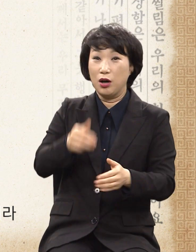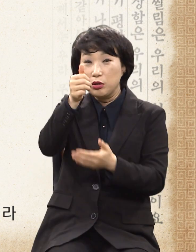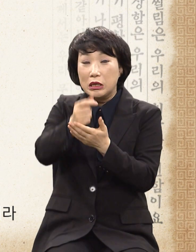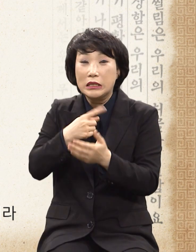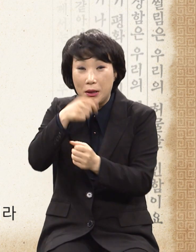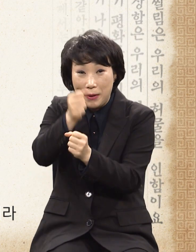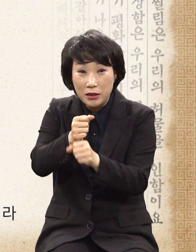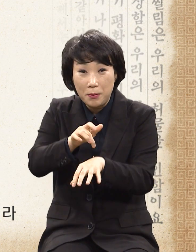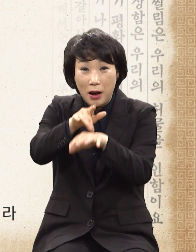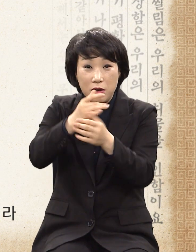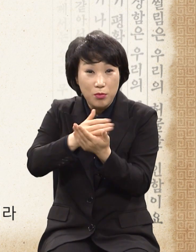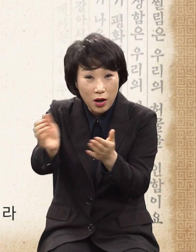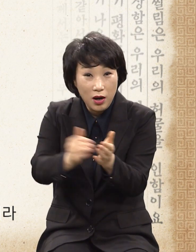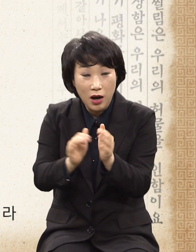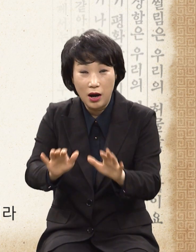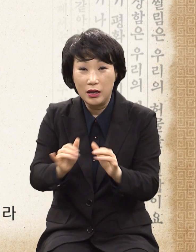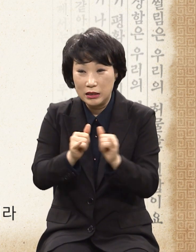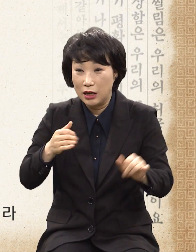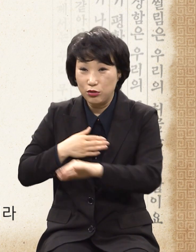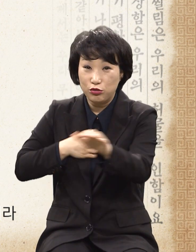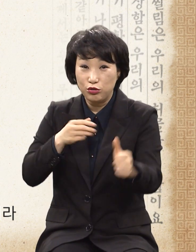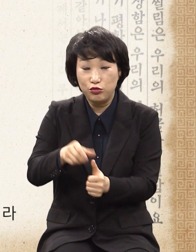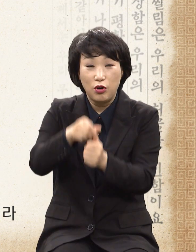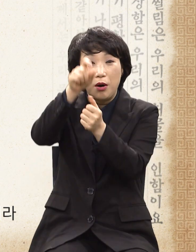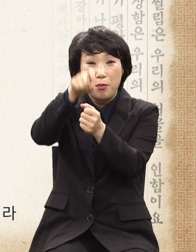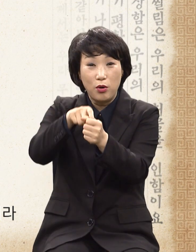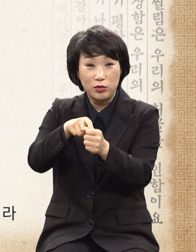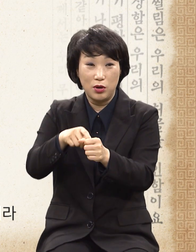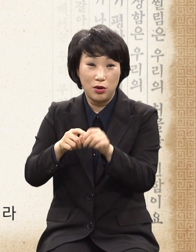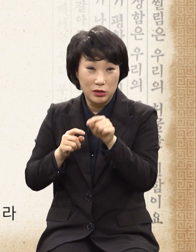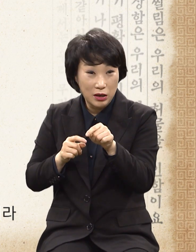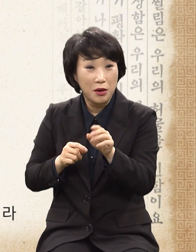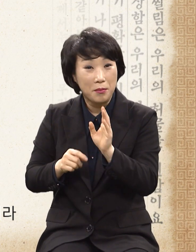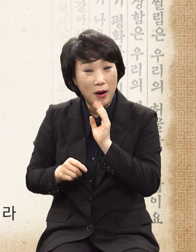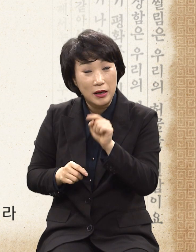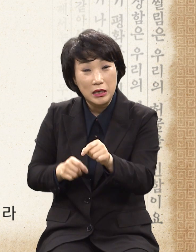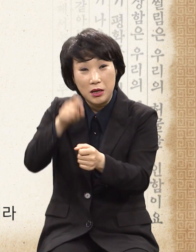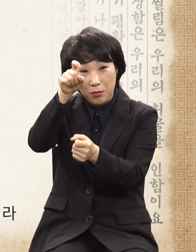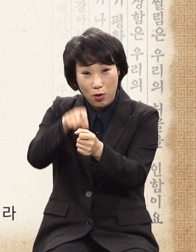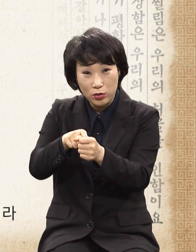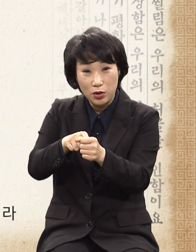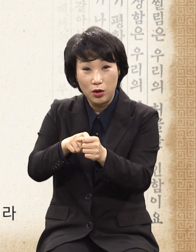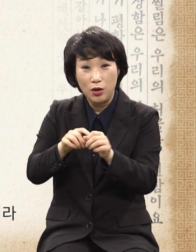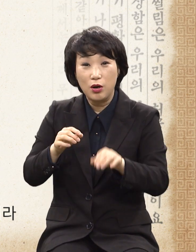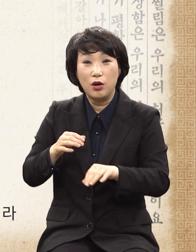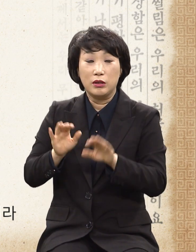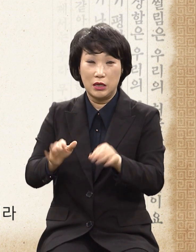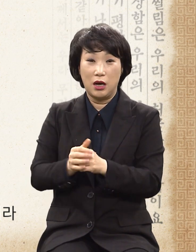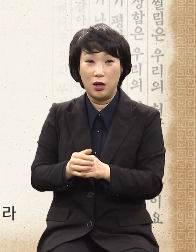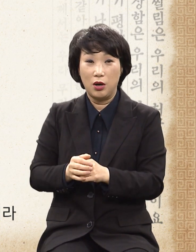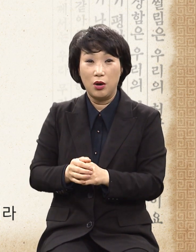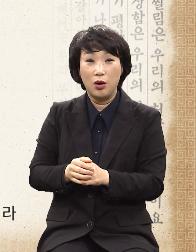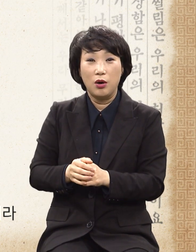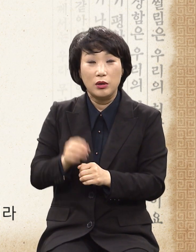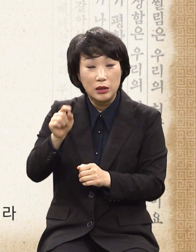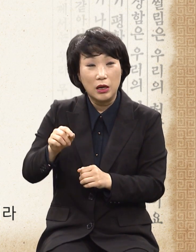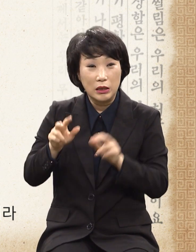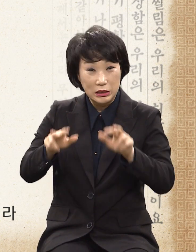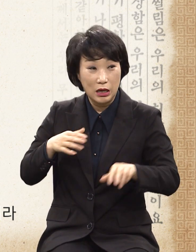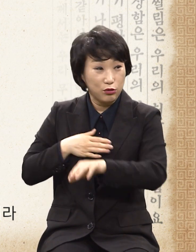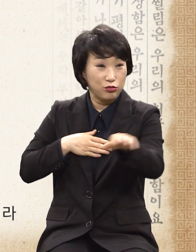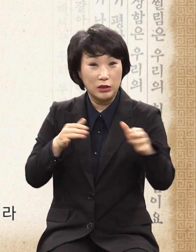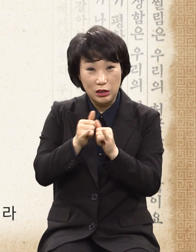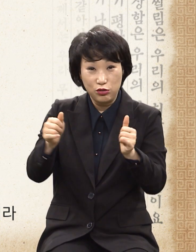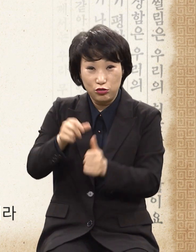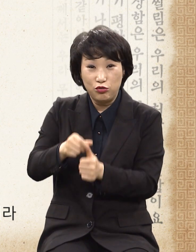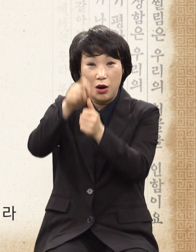마귀를 멸했습니다. 인간을 구원하는 목적입니다. 이 목적이 어디 갔는지 이제 인류